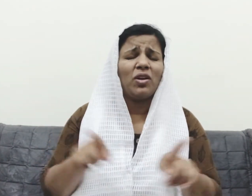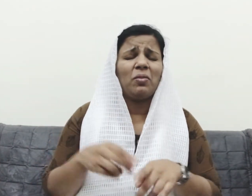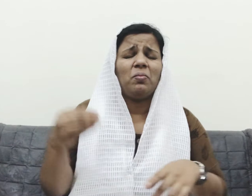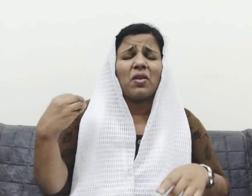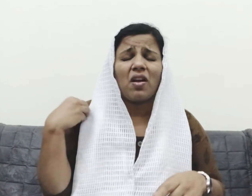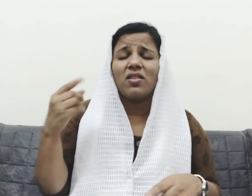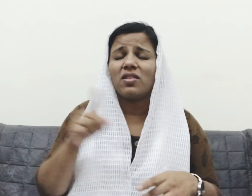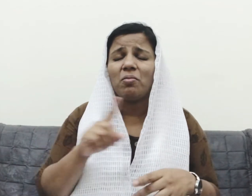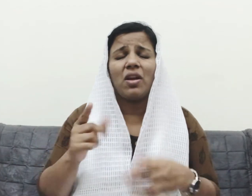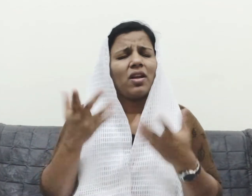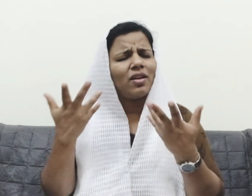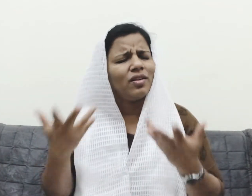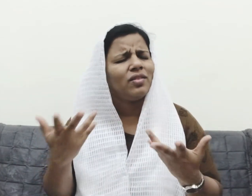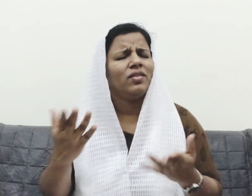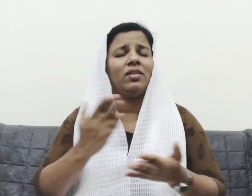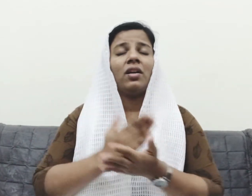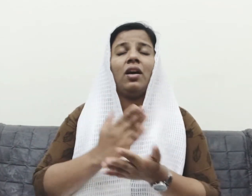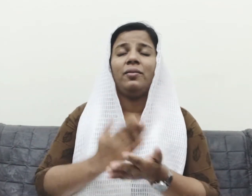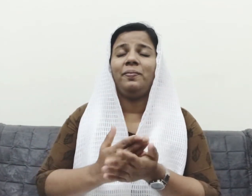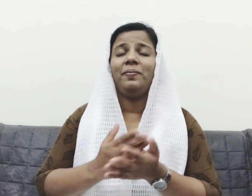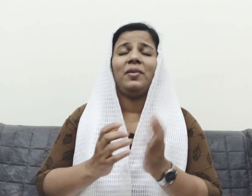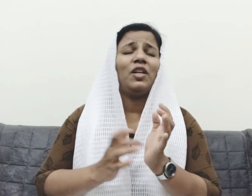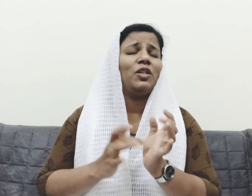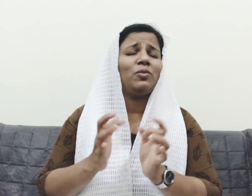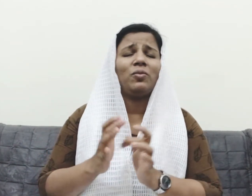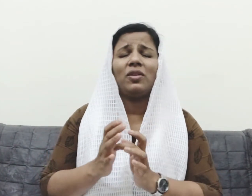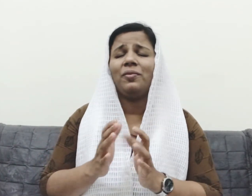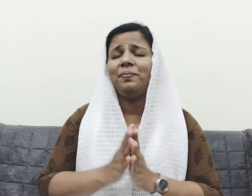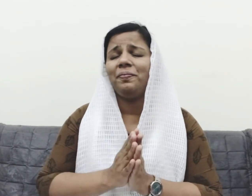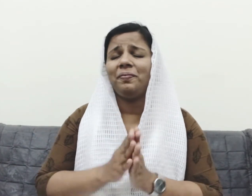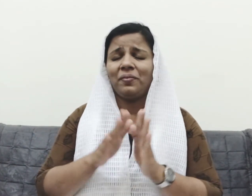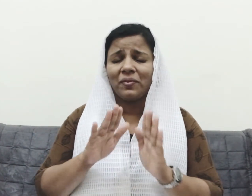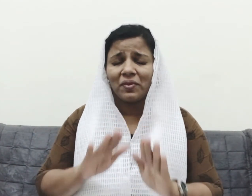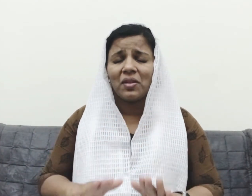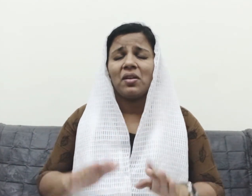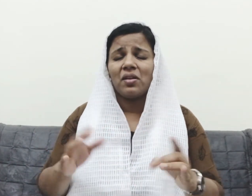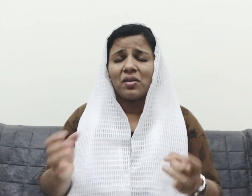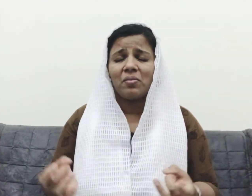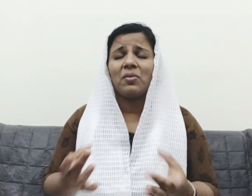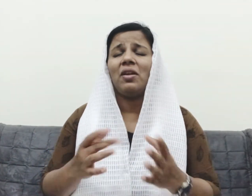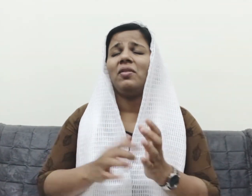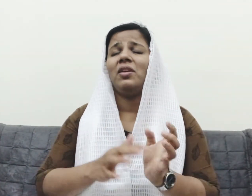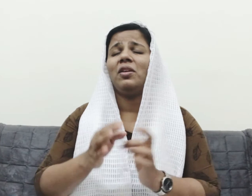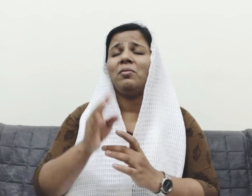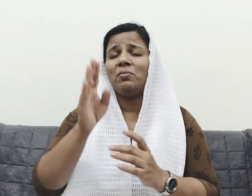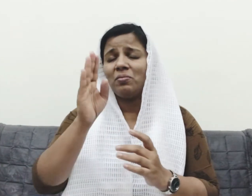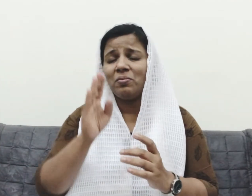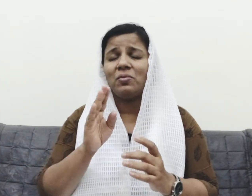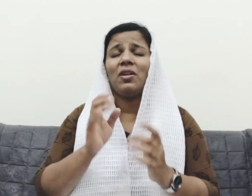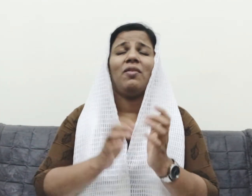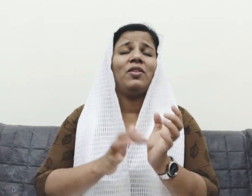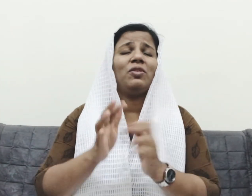എന്തു തന്നെയാണോ ഈ പ്രഭാതത്തിൽ തൻ്റെ കുഞ്ഞുങ്ങൾ നേരിടുന്ന പ്രശ്നം, അതിൻ്റെ മേൽ എൻ്റെ പിതാവെ യേശു ക്രിസ്തുവിൻ്റെ